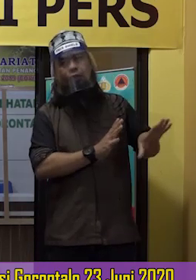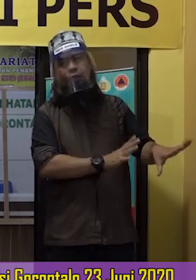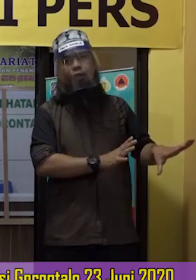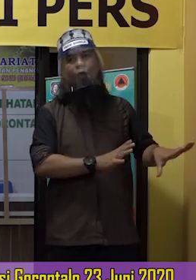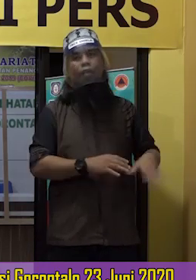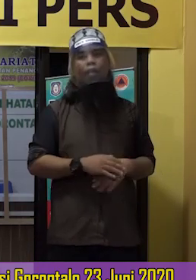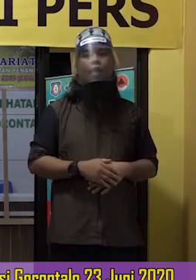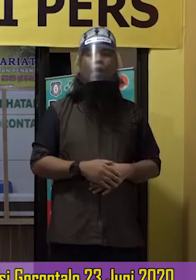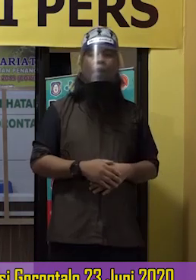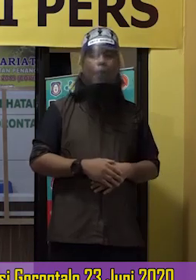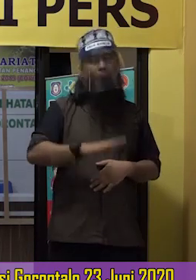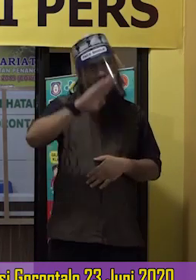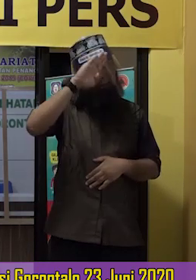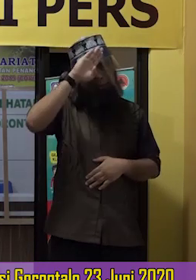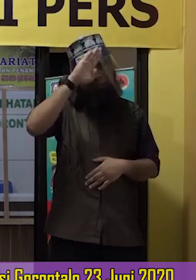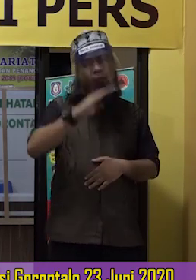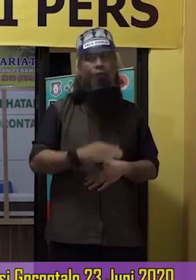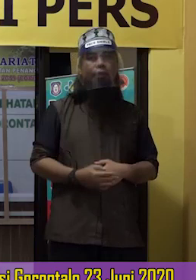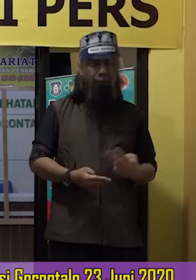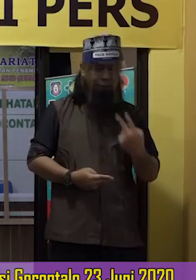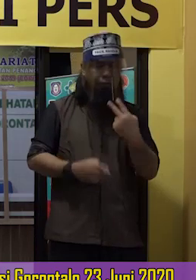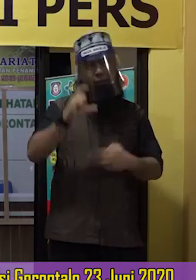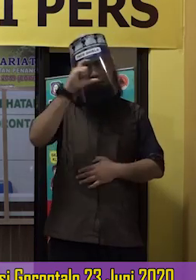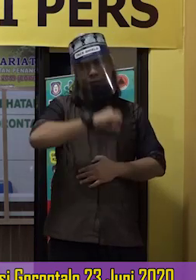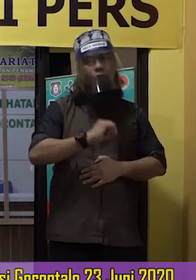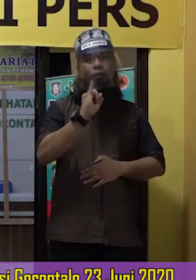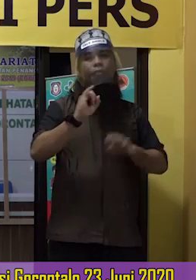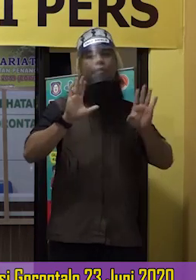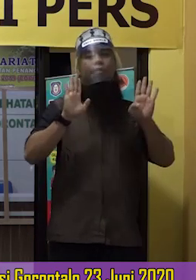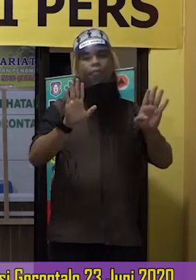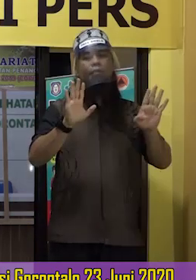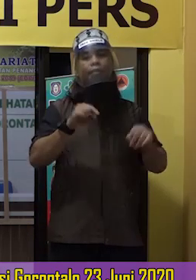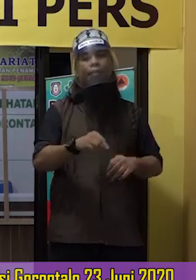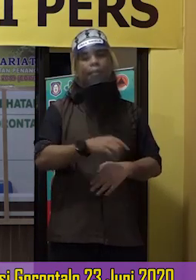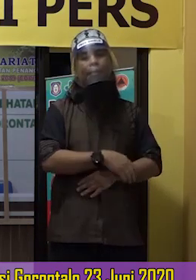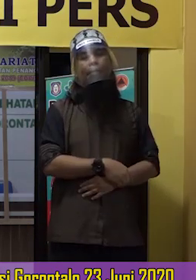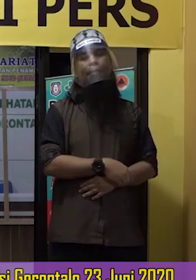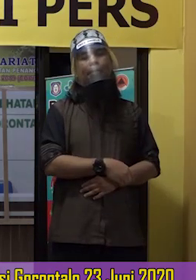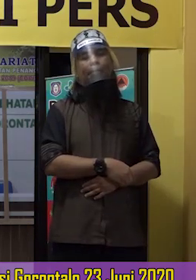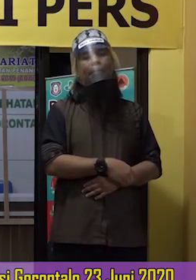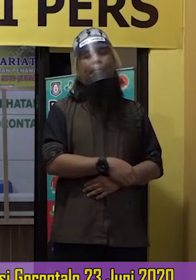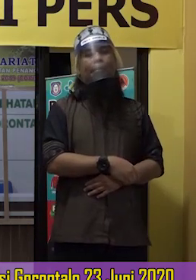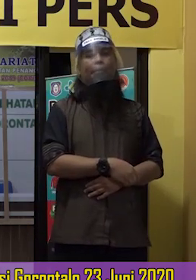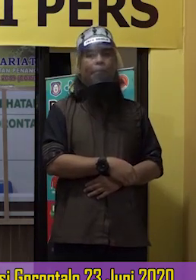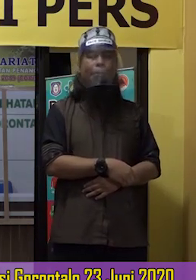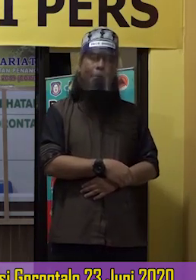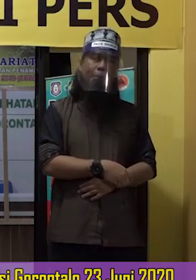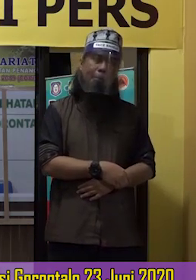Provinsi Gorontalo ini. Guna daripada karantina mandiri ini adalah